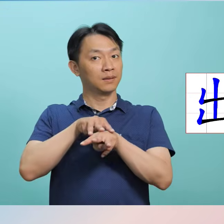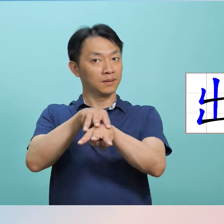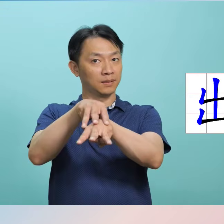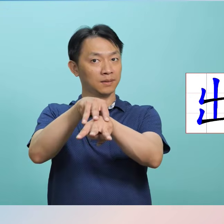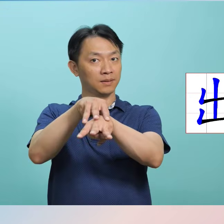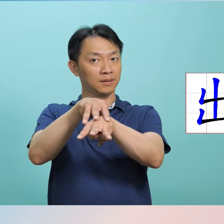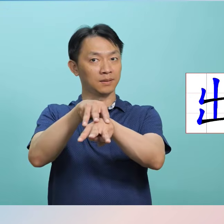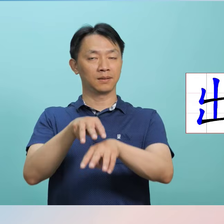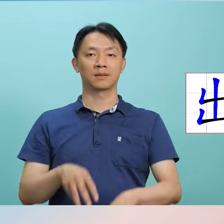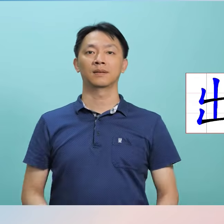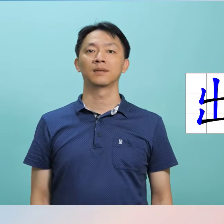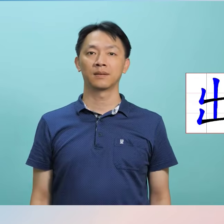出